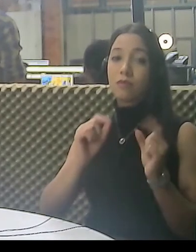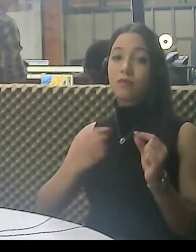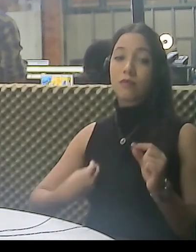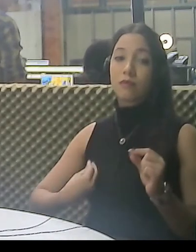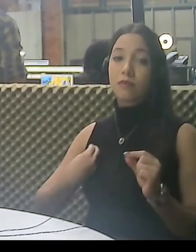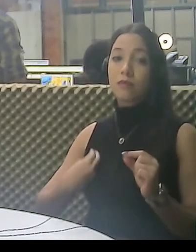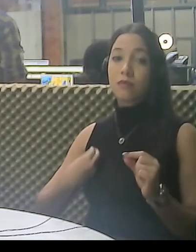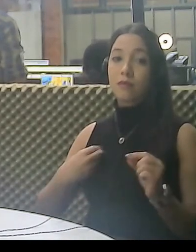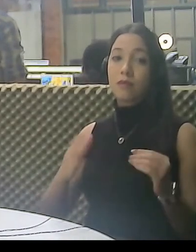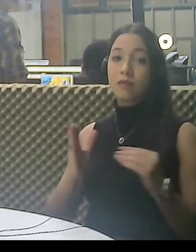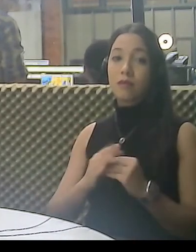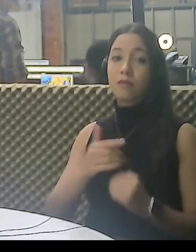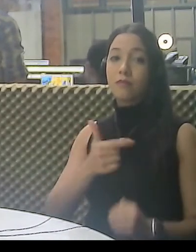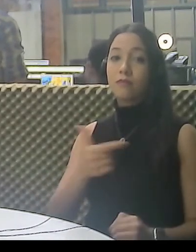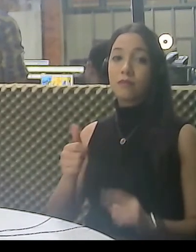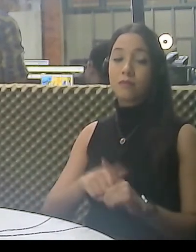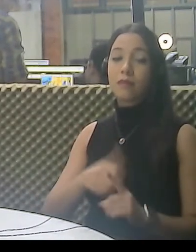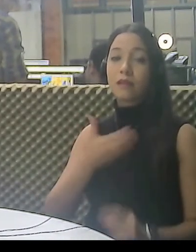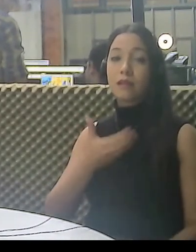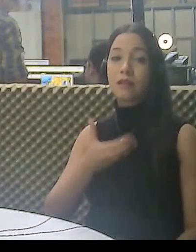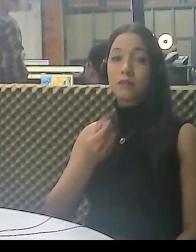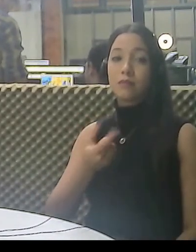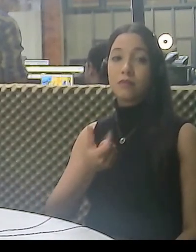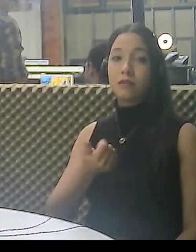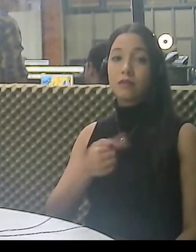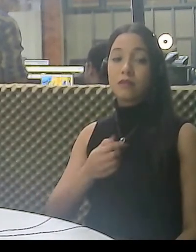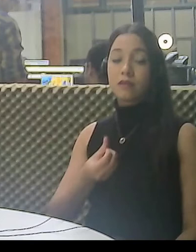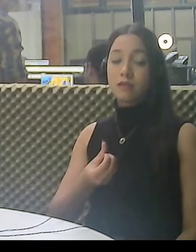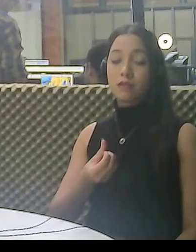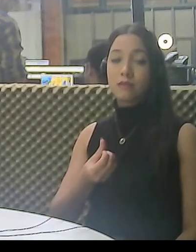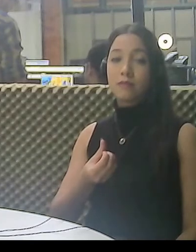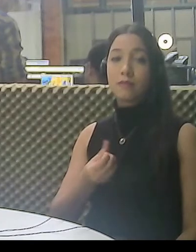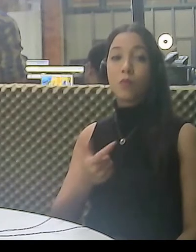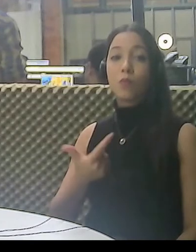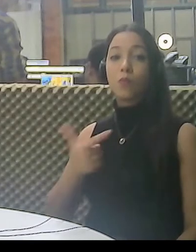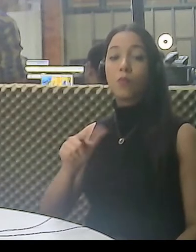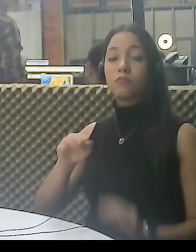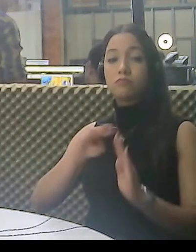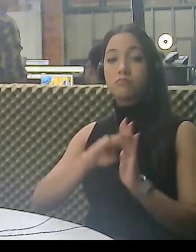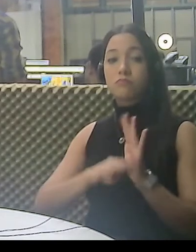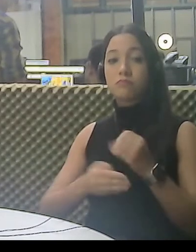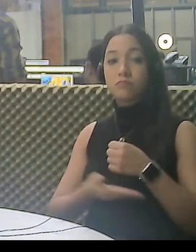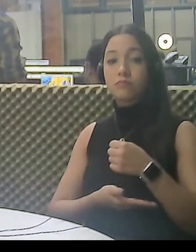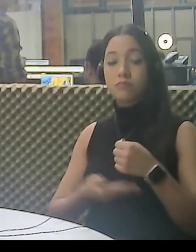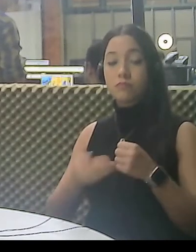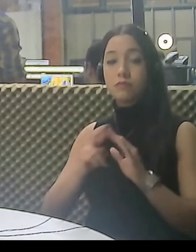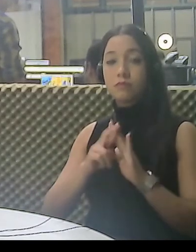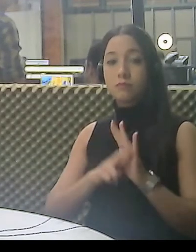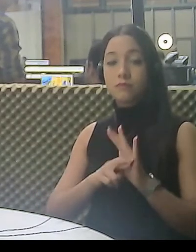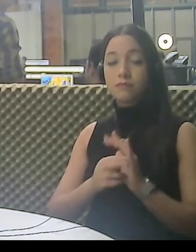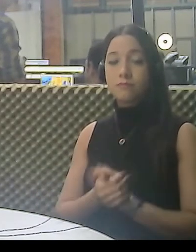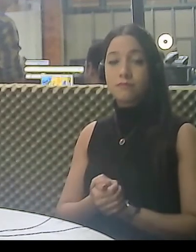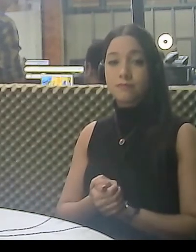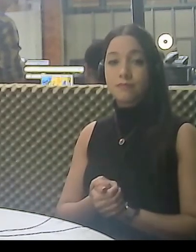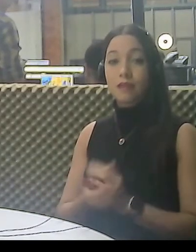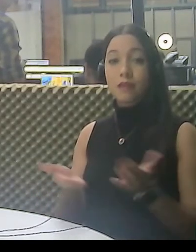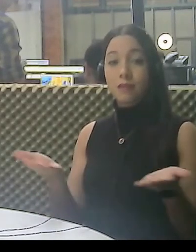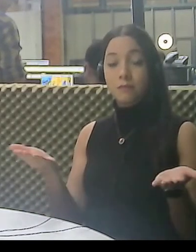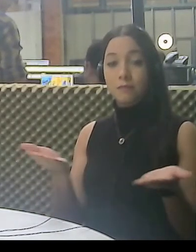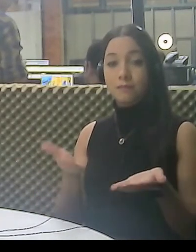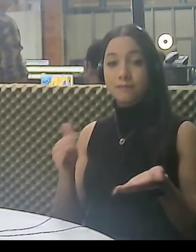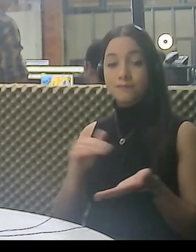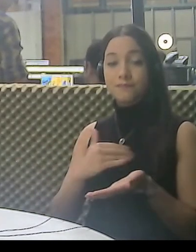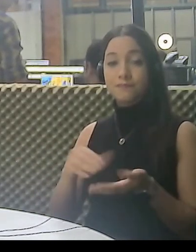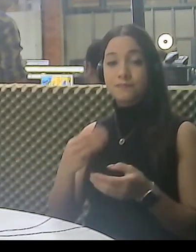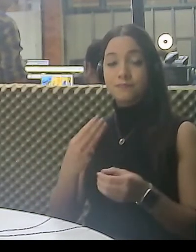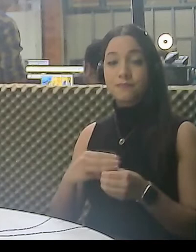existência até 22 de dezembro de 2016, entre outros requisitos mínimos estabelecidos. Atualmente, a